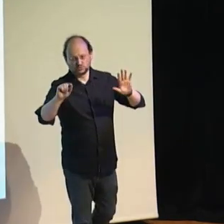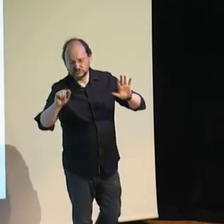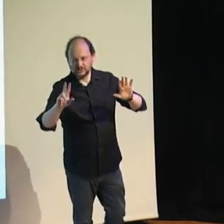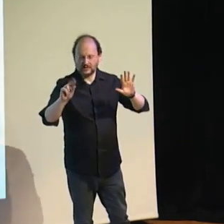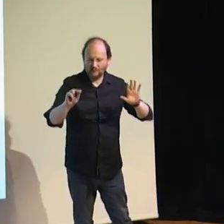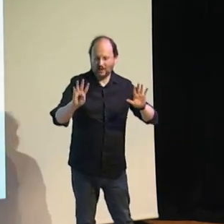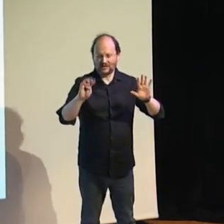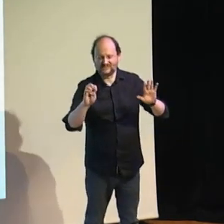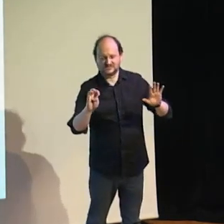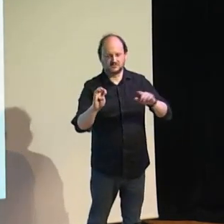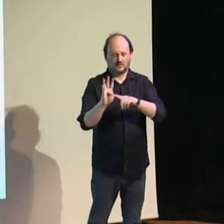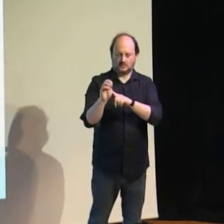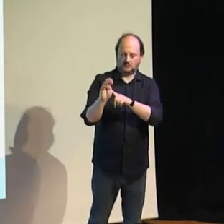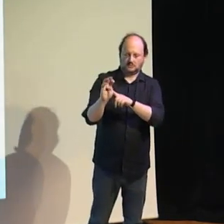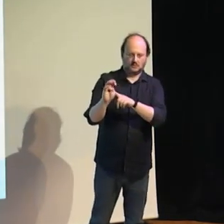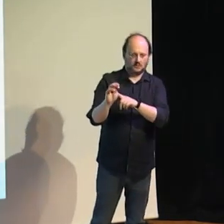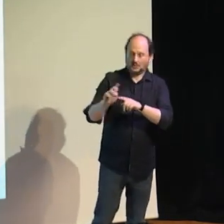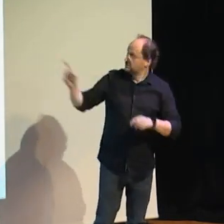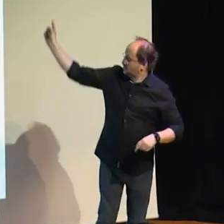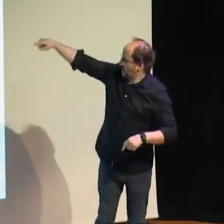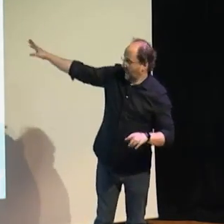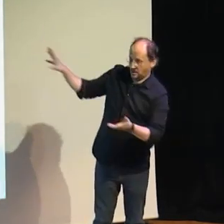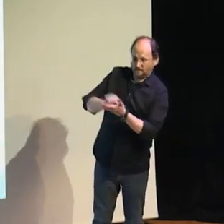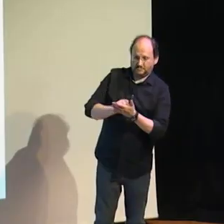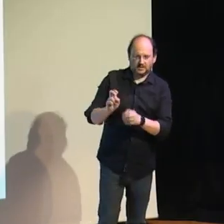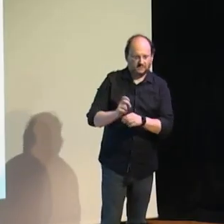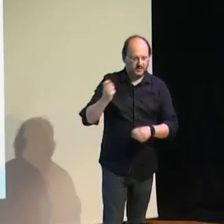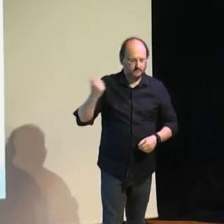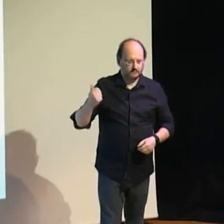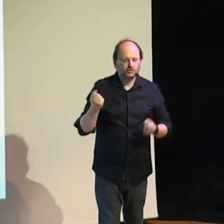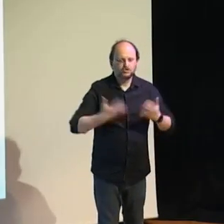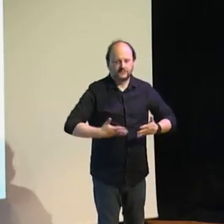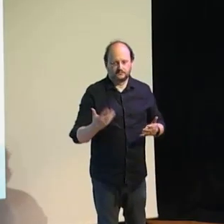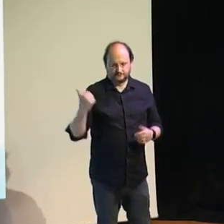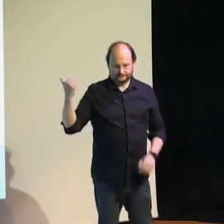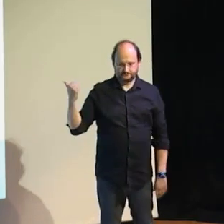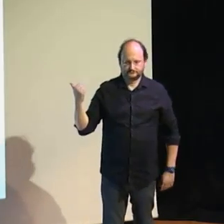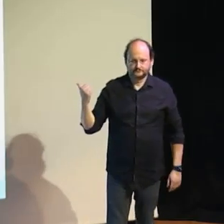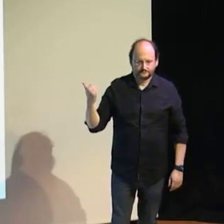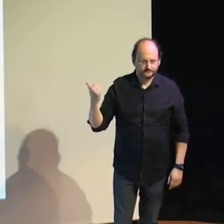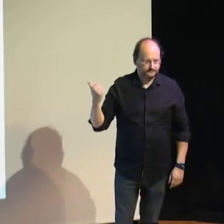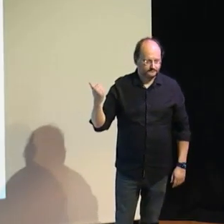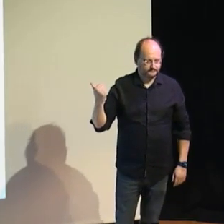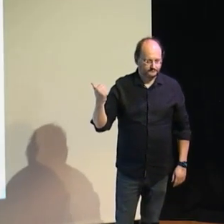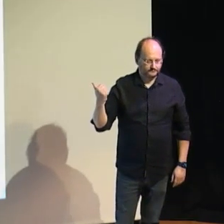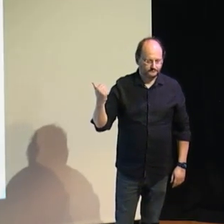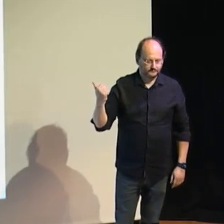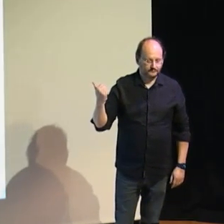Oui, donc après, il y a les 50, 60, etc. Et donc, en fait, le 40, avec les 4 doigts qui bougent, on a justement ce 40 qui vient des